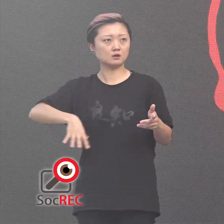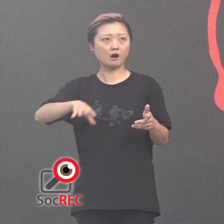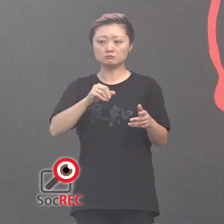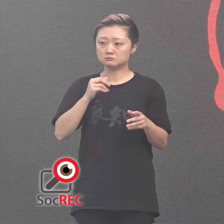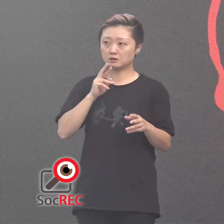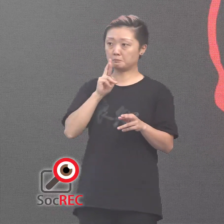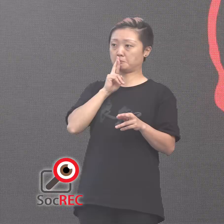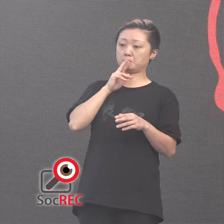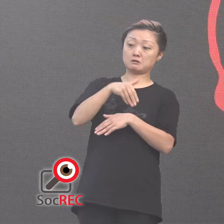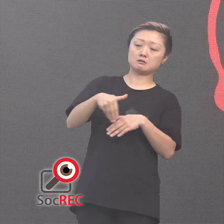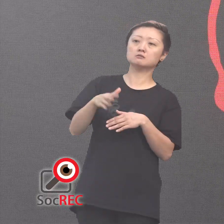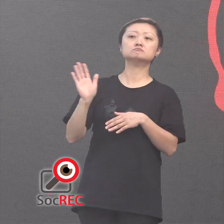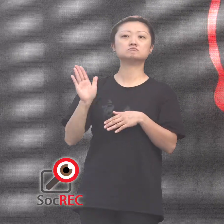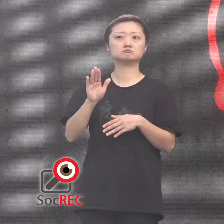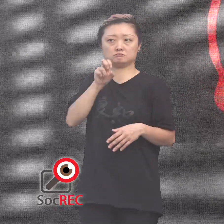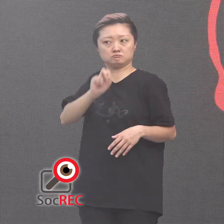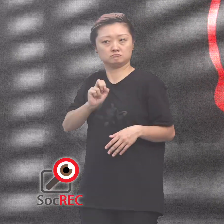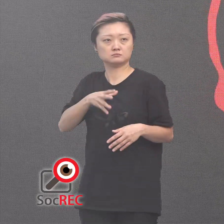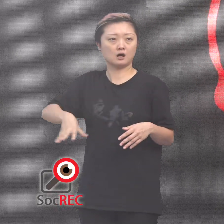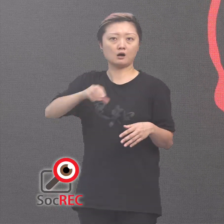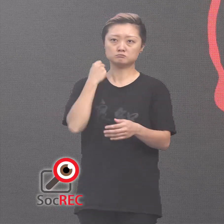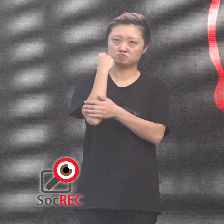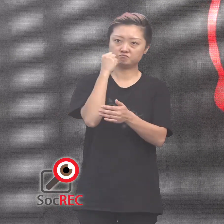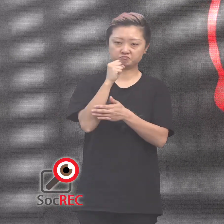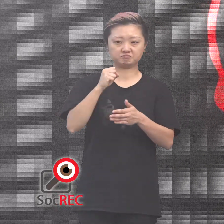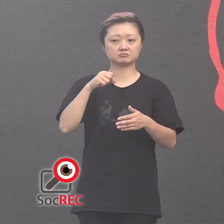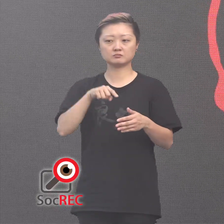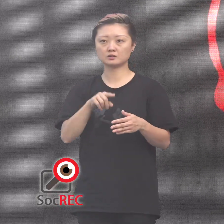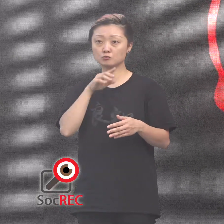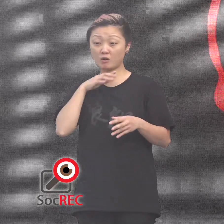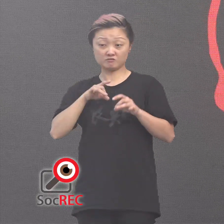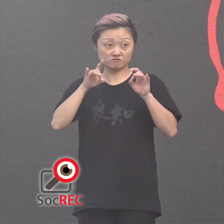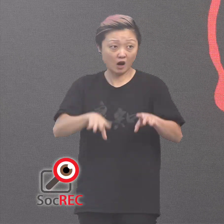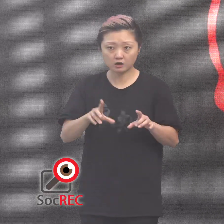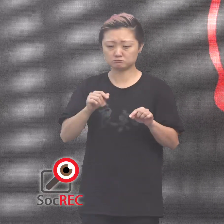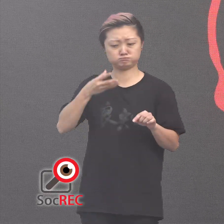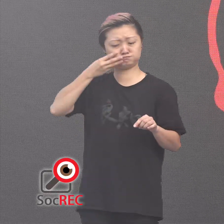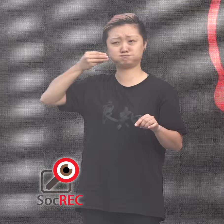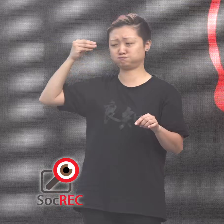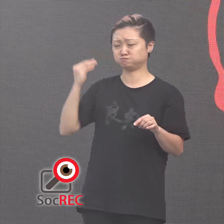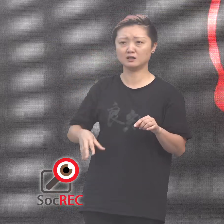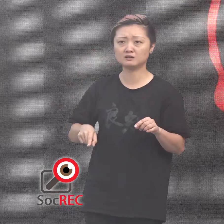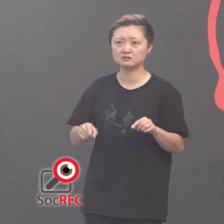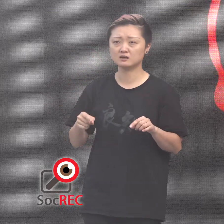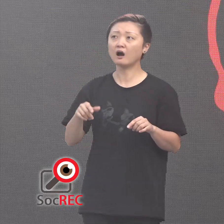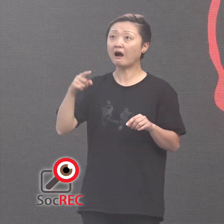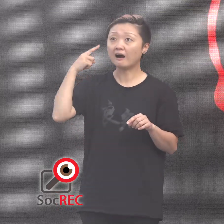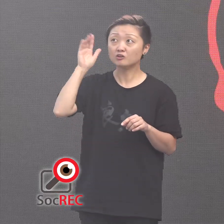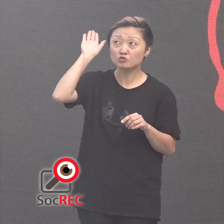候，我们不会为了这个而感到羞愧，我们也不会为了自己年轻的时